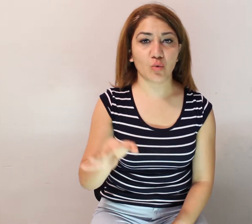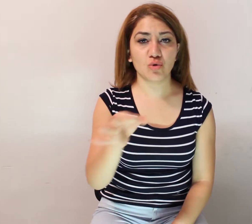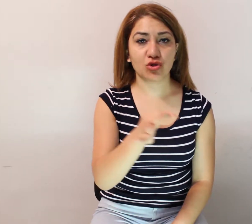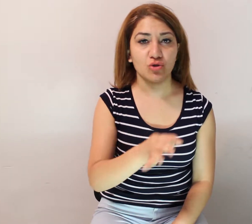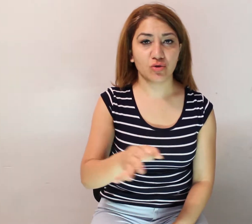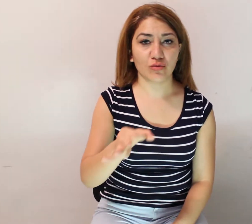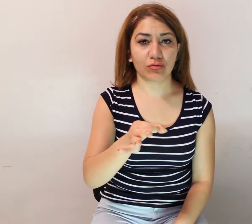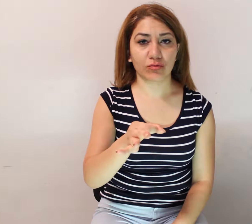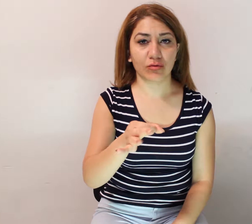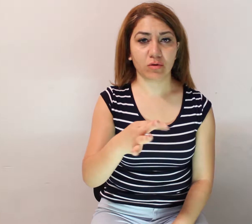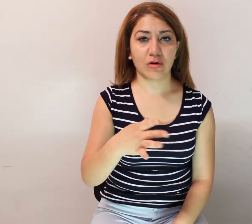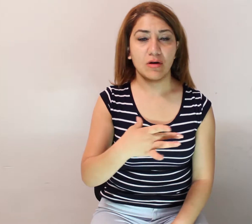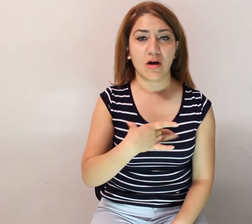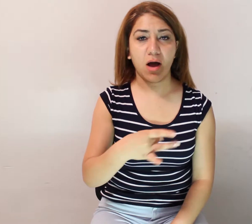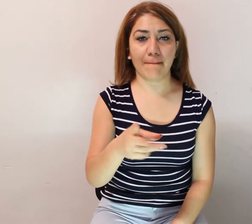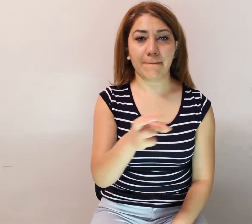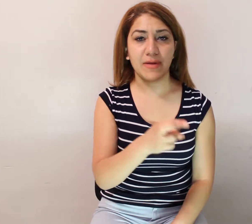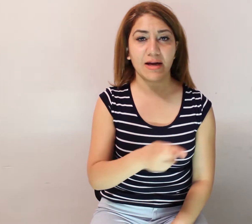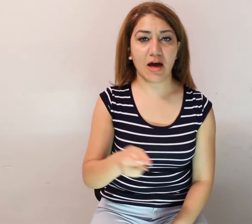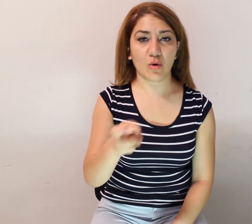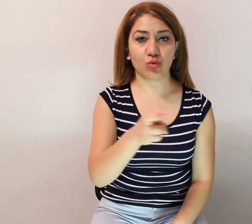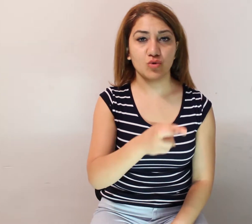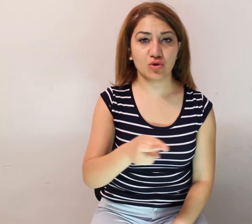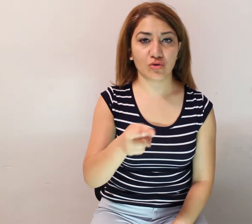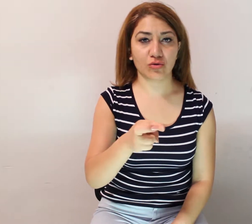Բելարուս կամ Բելարուս,